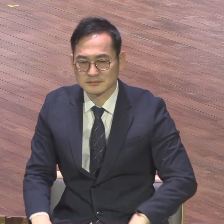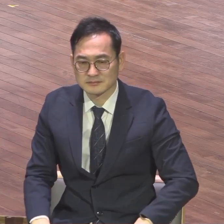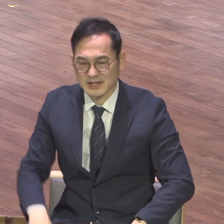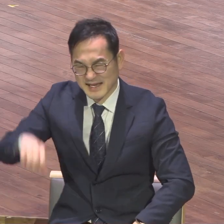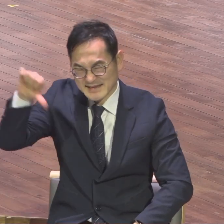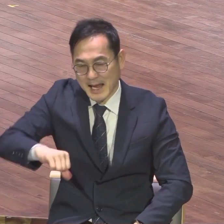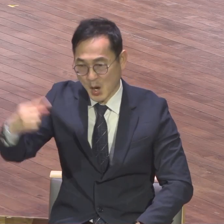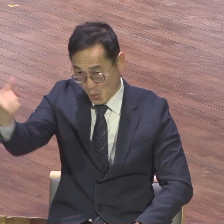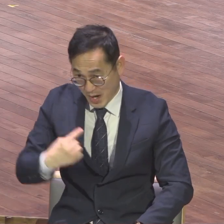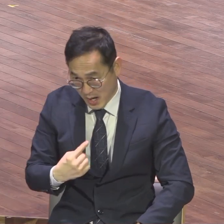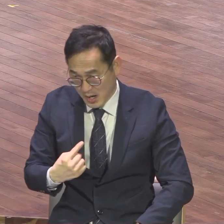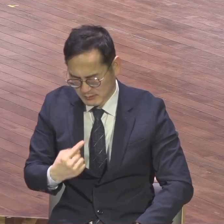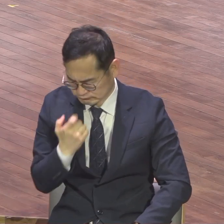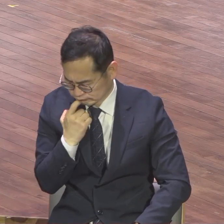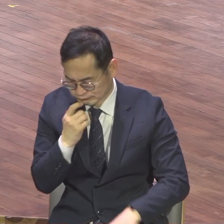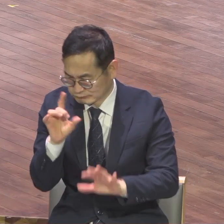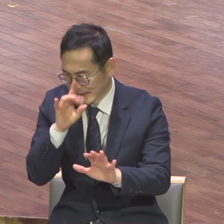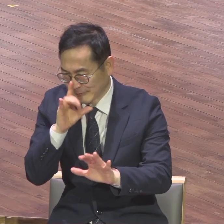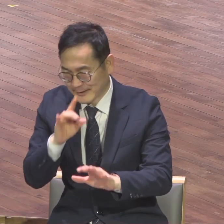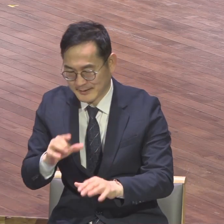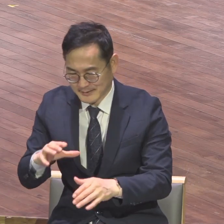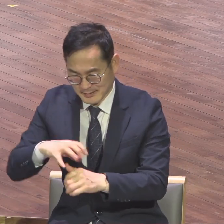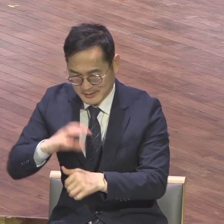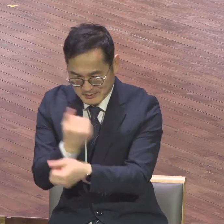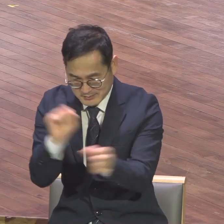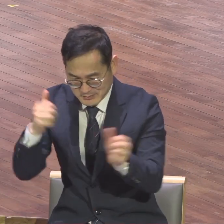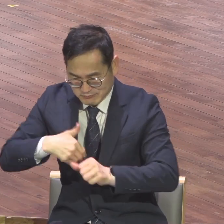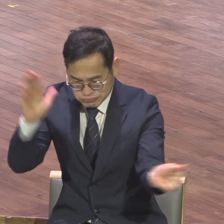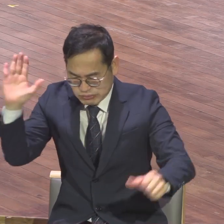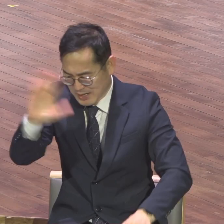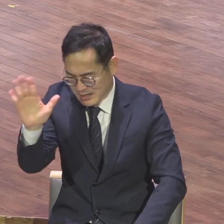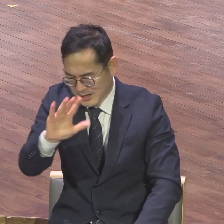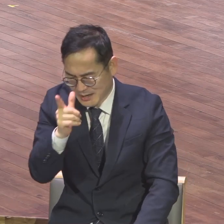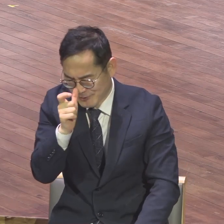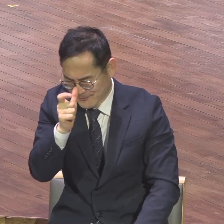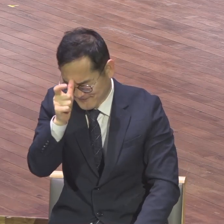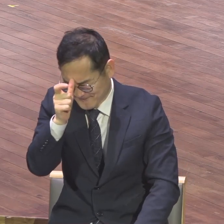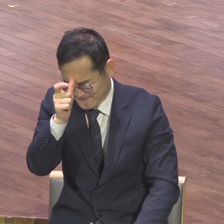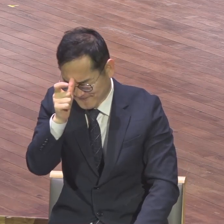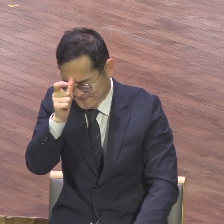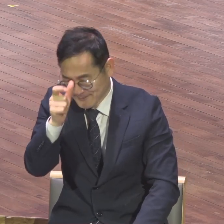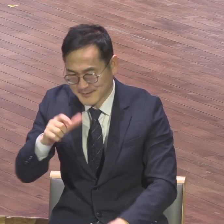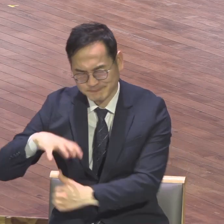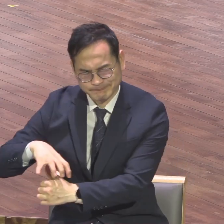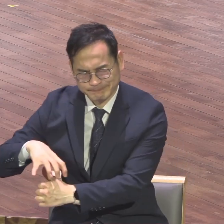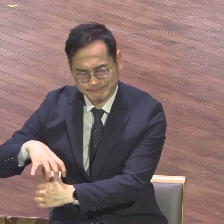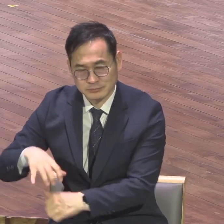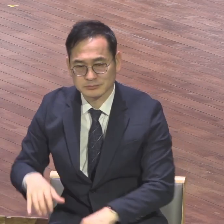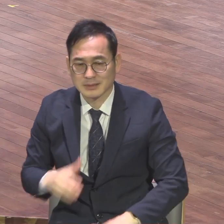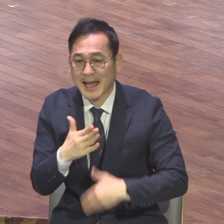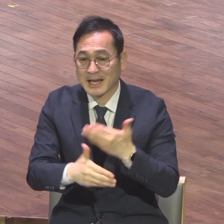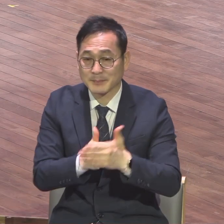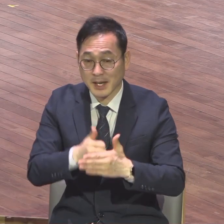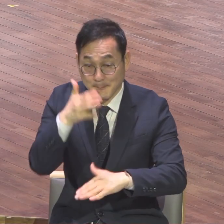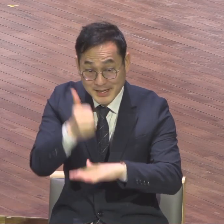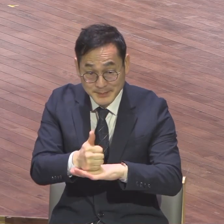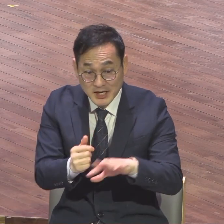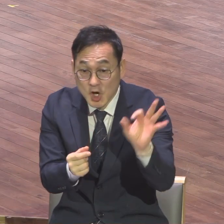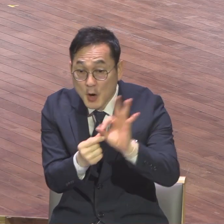재앙이 이맘이 말씀 오기로 그냥 더 강퍅해졌어요. 도저히 안 돼. 그래서 하나님이